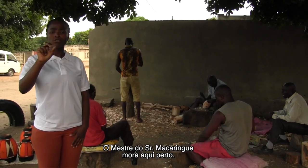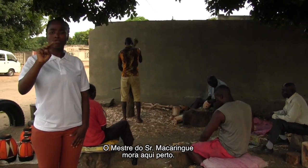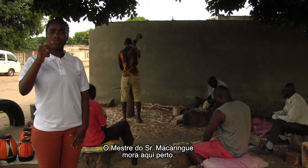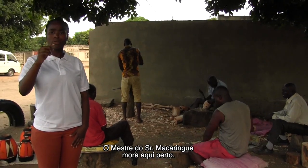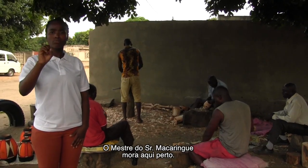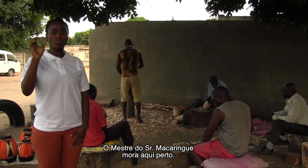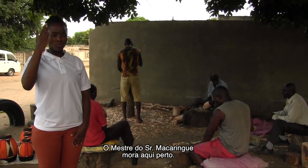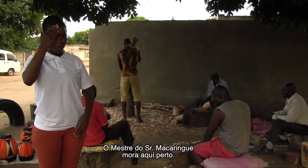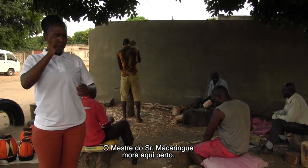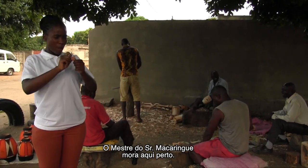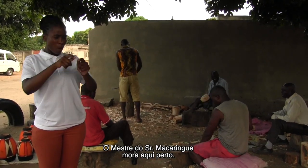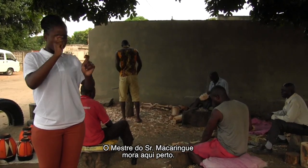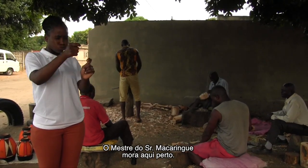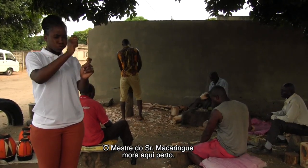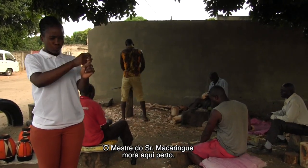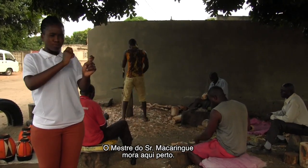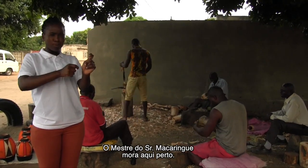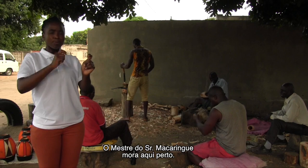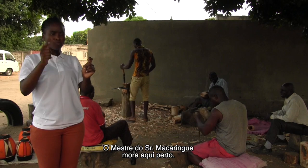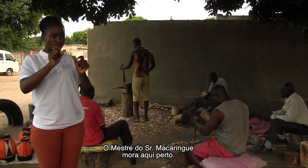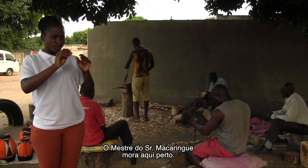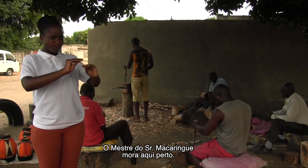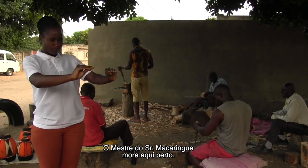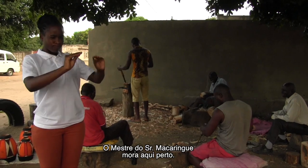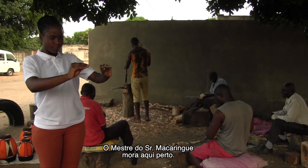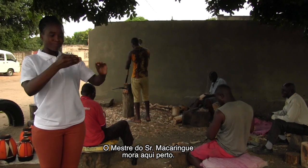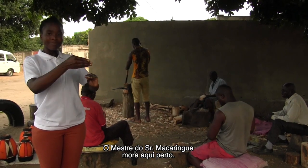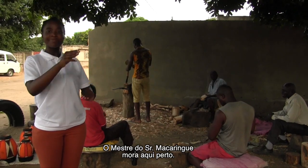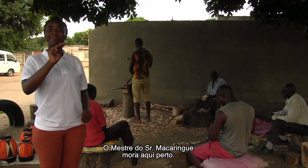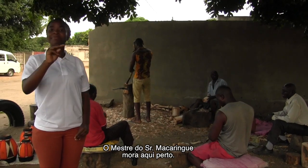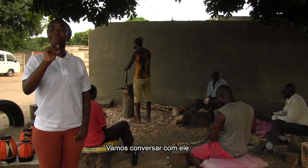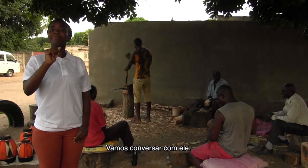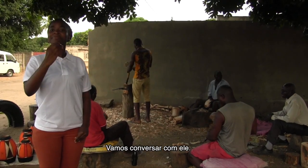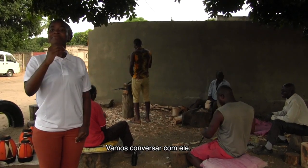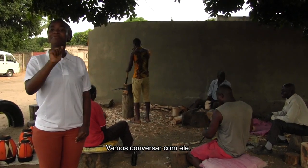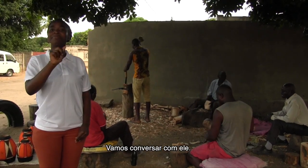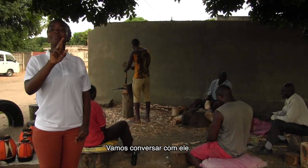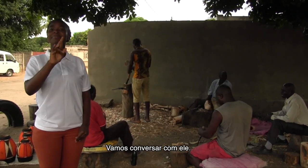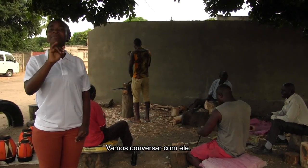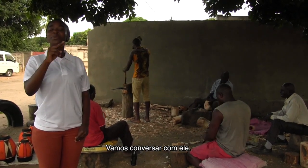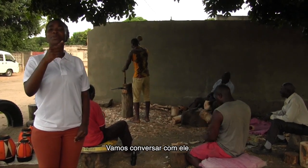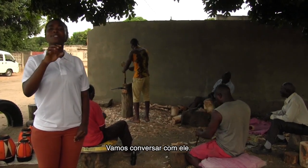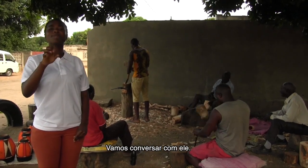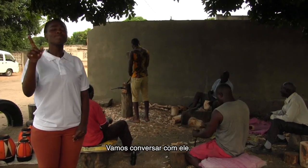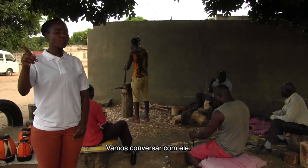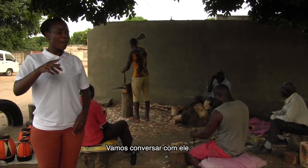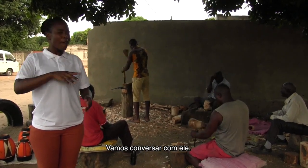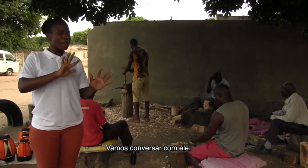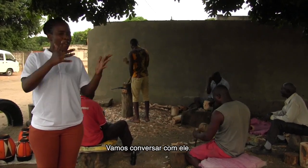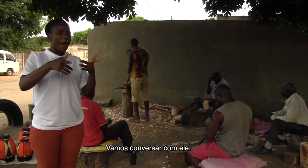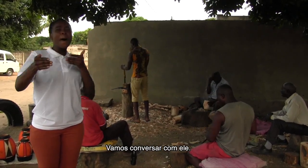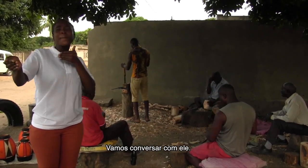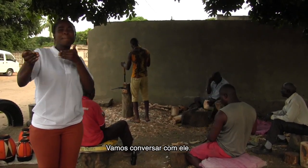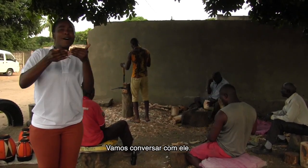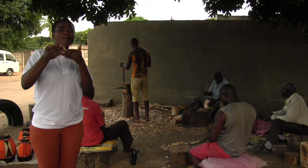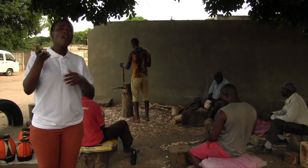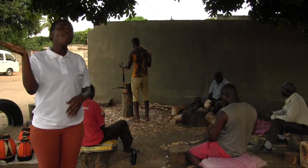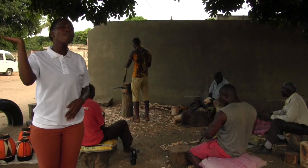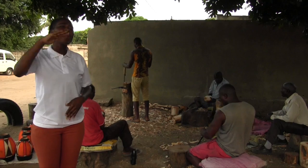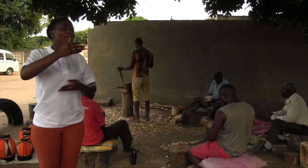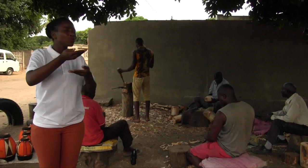O mestre do senhor Macaringue mora aqui perto. Vamos conversar com ele.